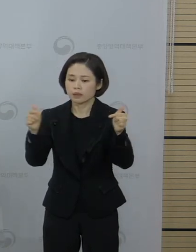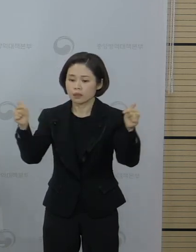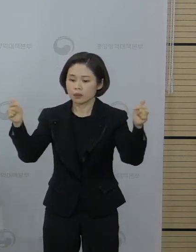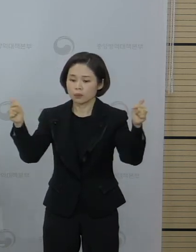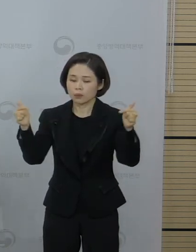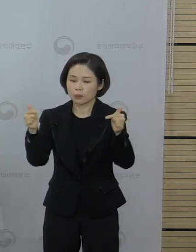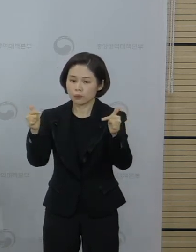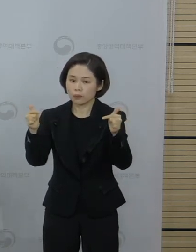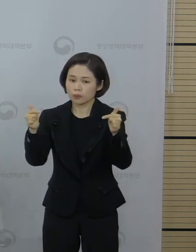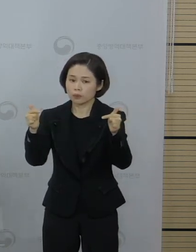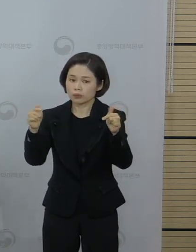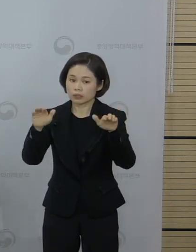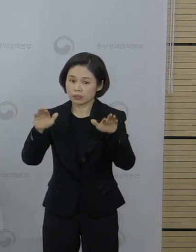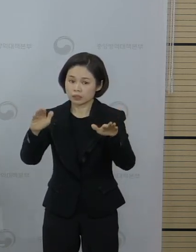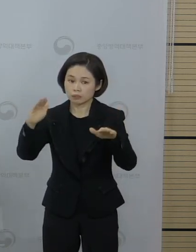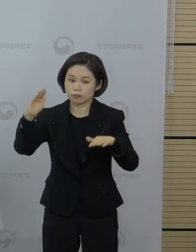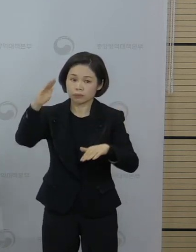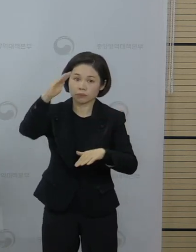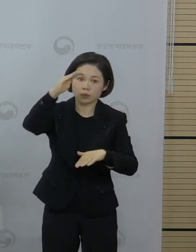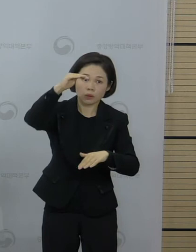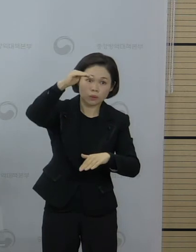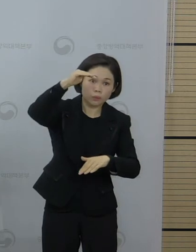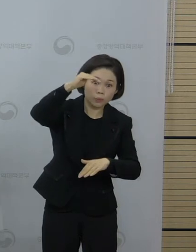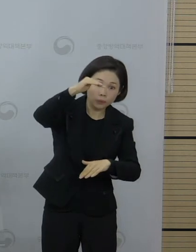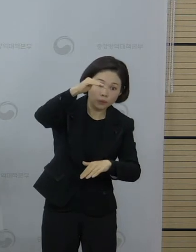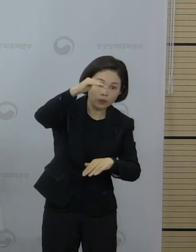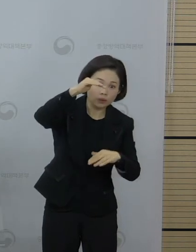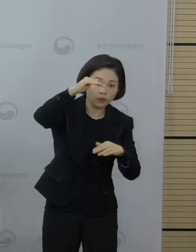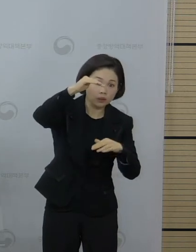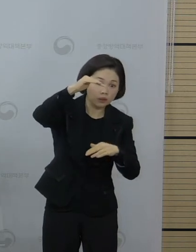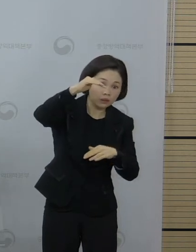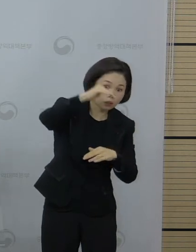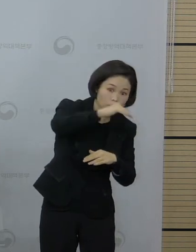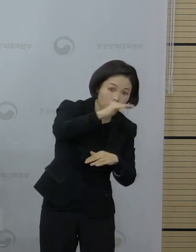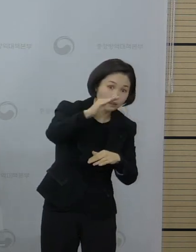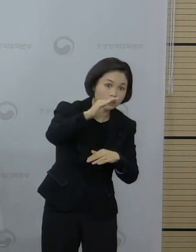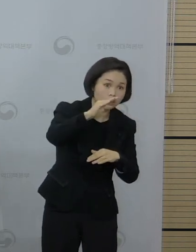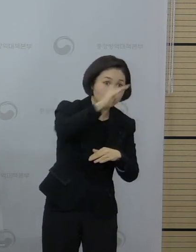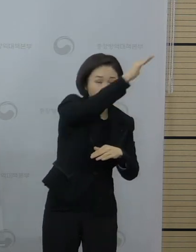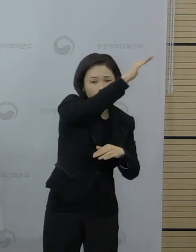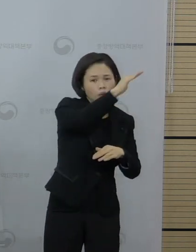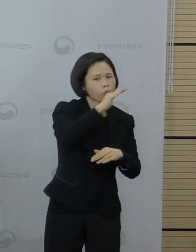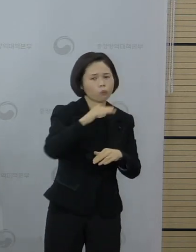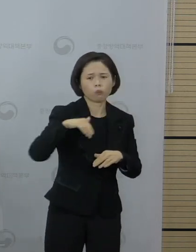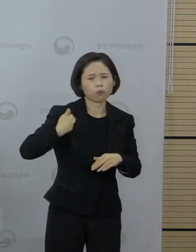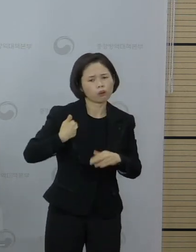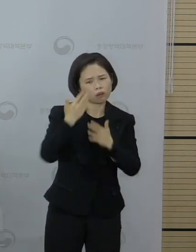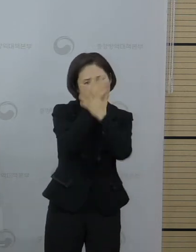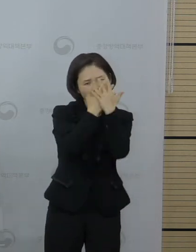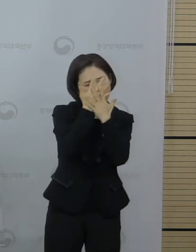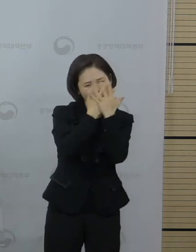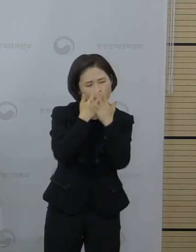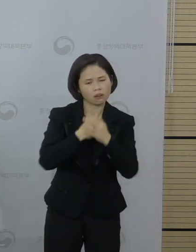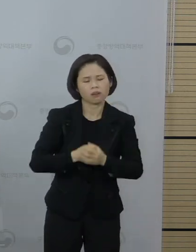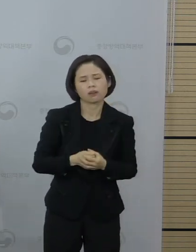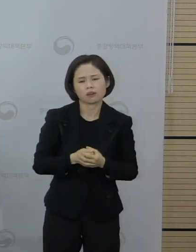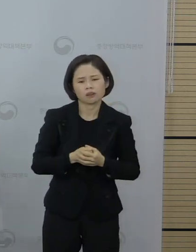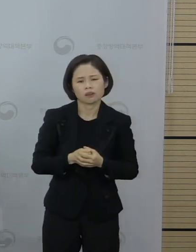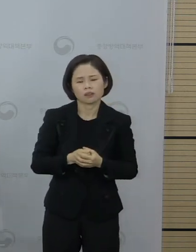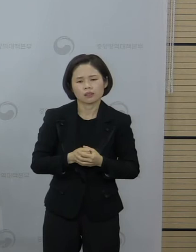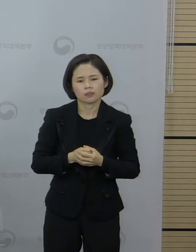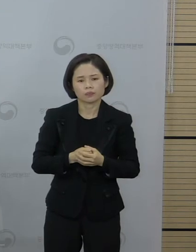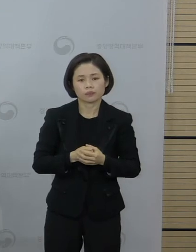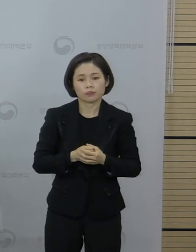모양새가 과연 지속될지는 현재로서 속단하기는 어렵습니다. 그럼에도